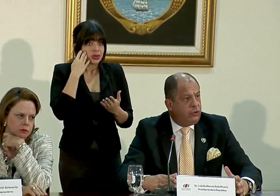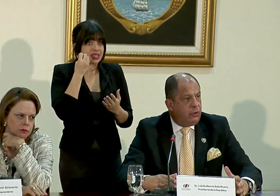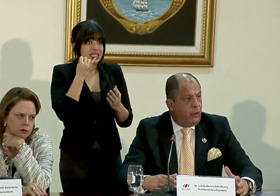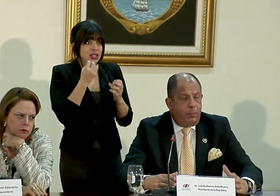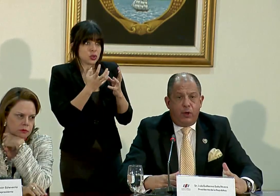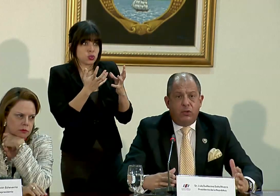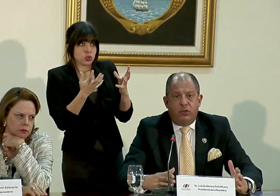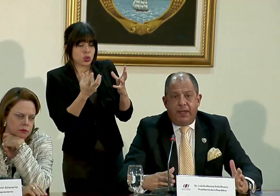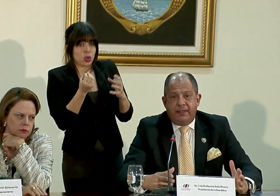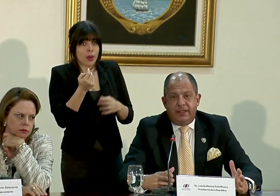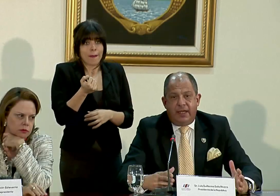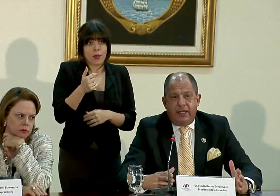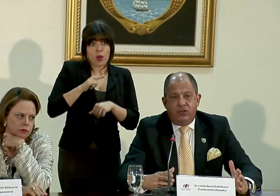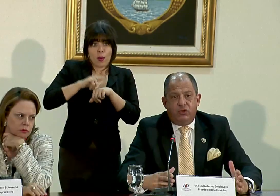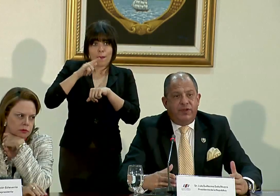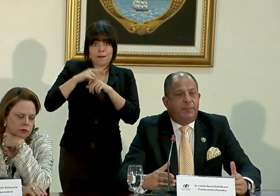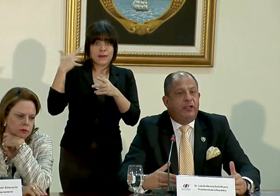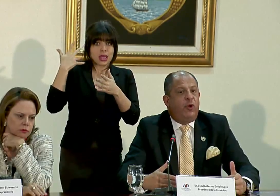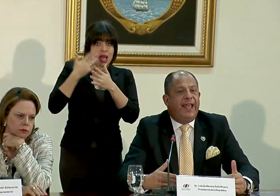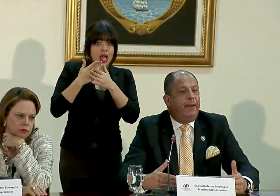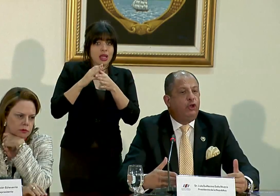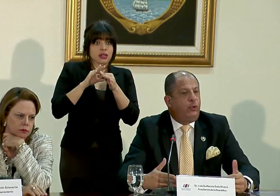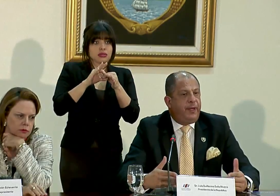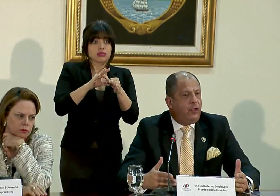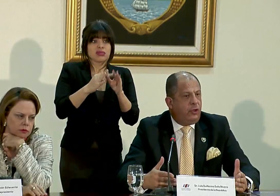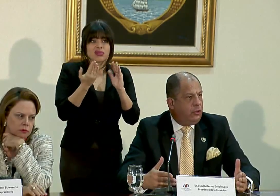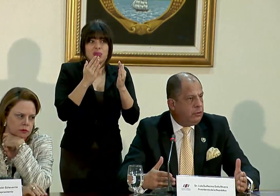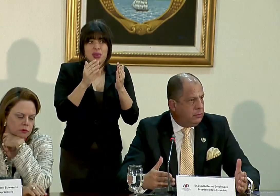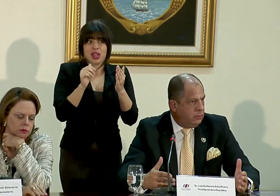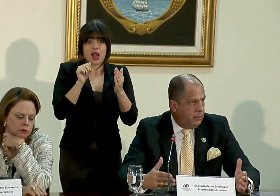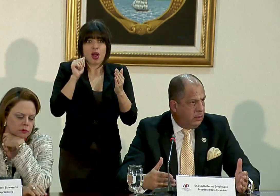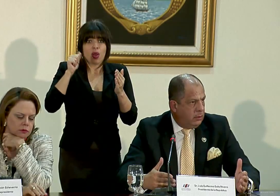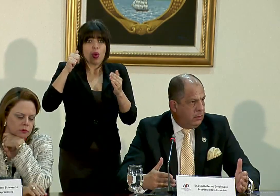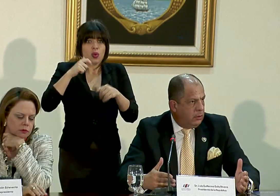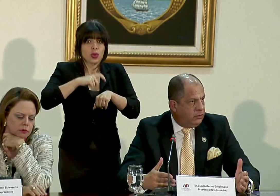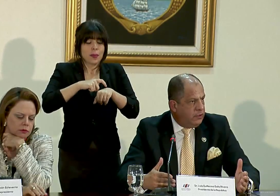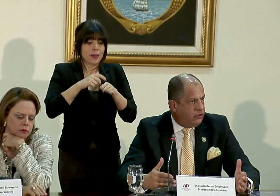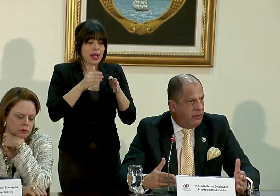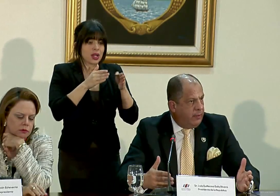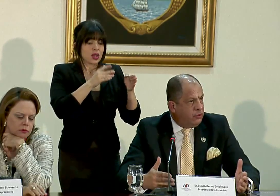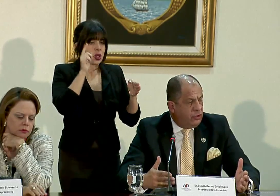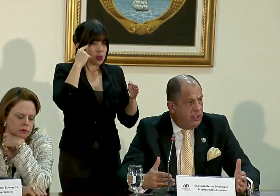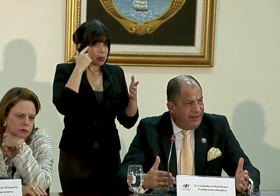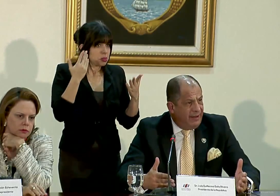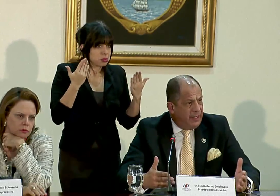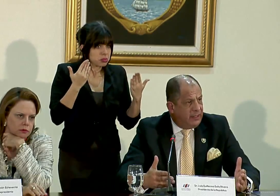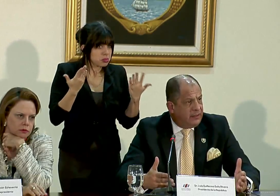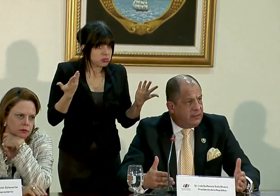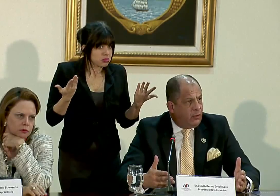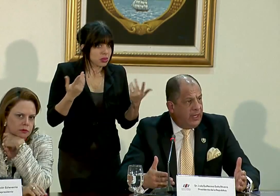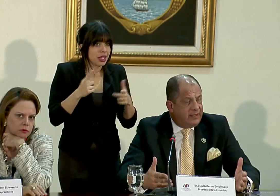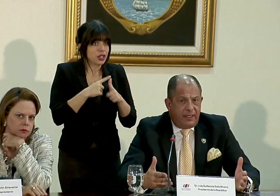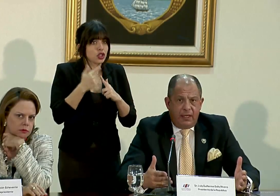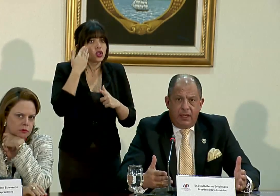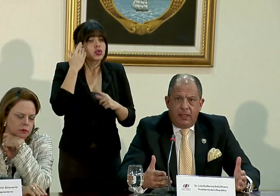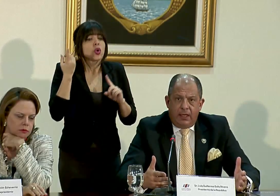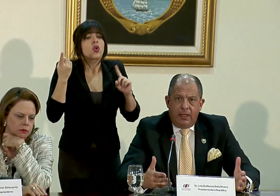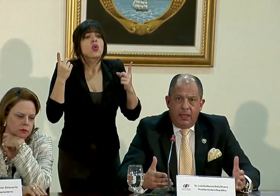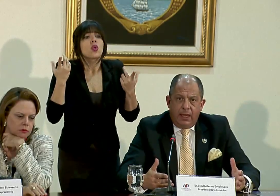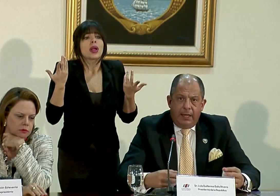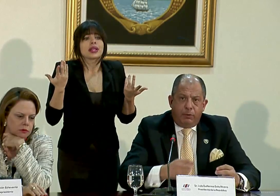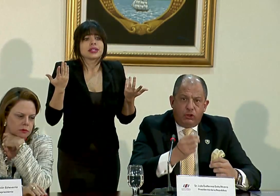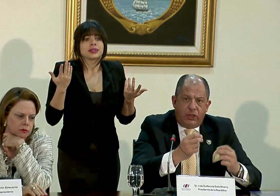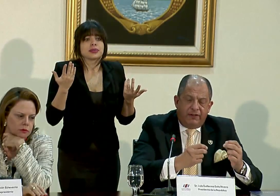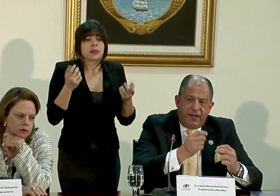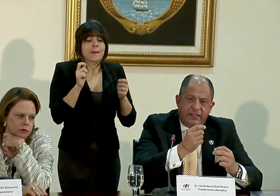muchos o pocos los viajes que se han hecho con respecto a qué otro periodo. Entonces, no sabemos realmente cuál es el